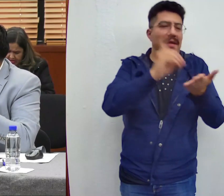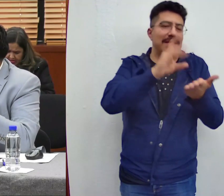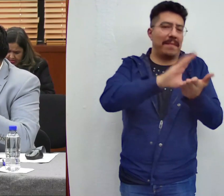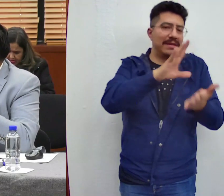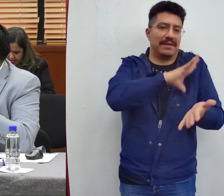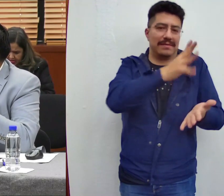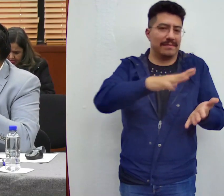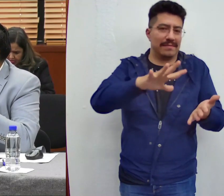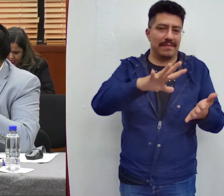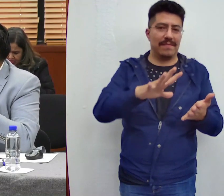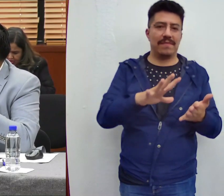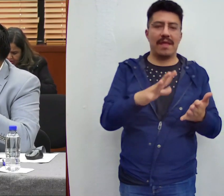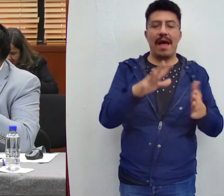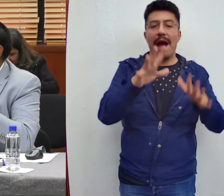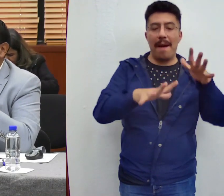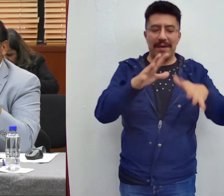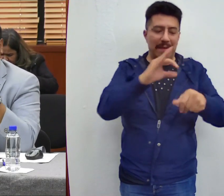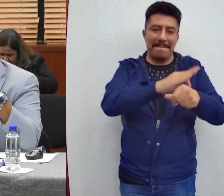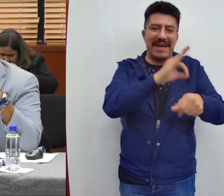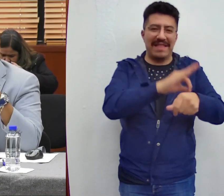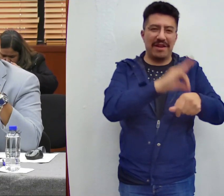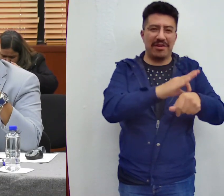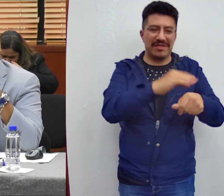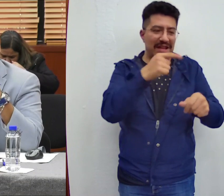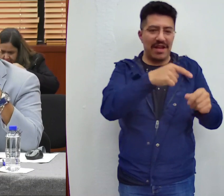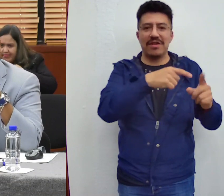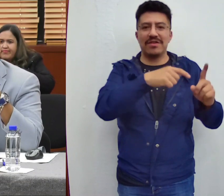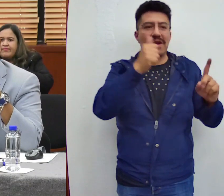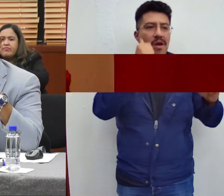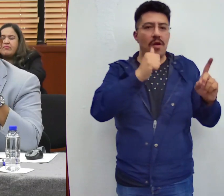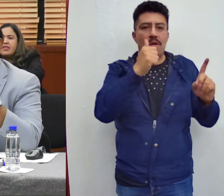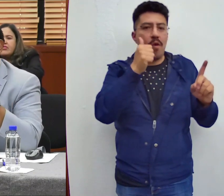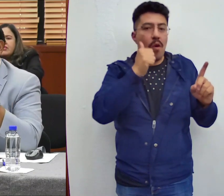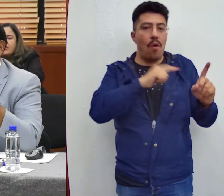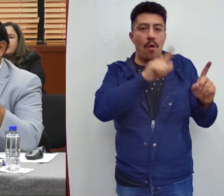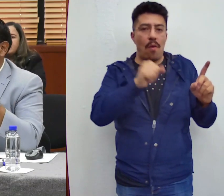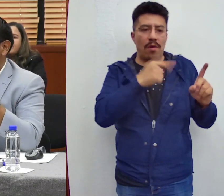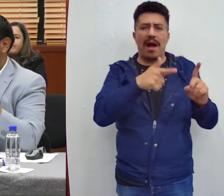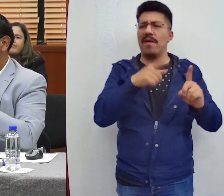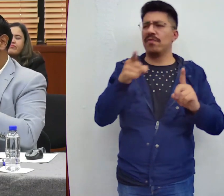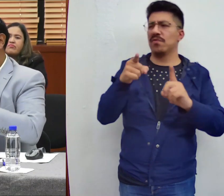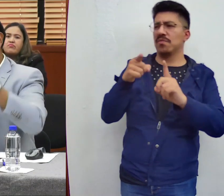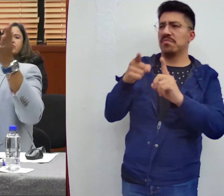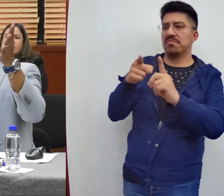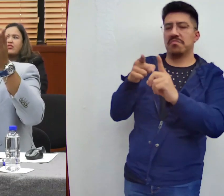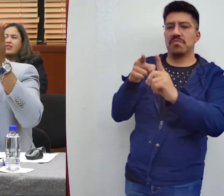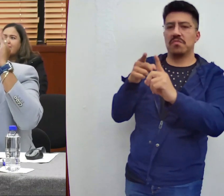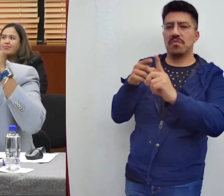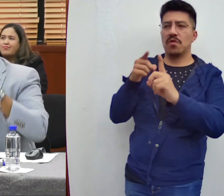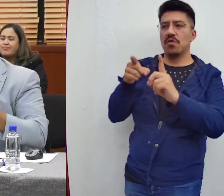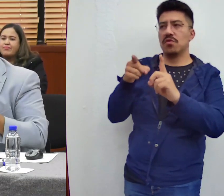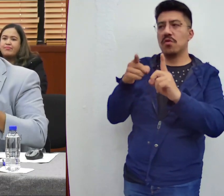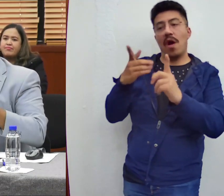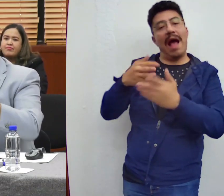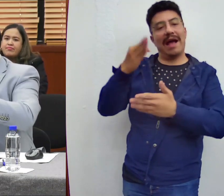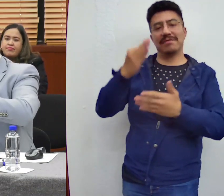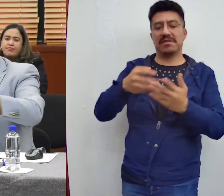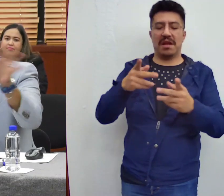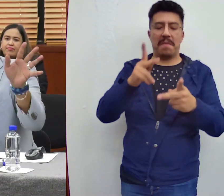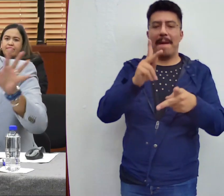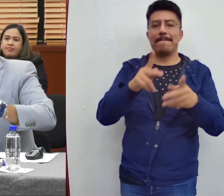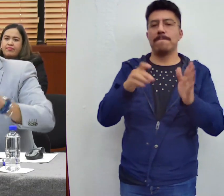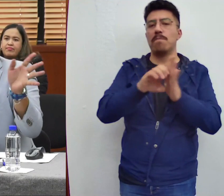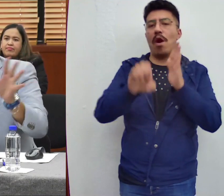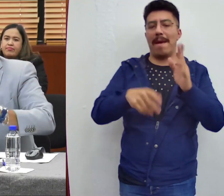veces son el mismo personal médico los primeros que nos ponen ese dique para decirnos, no, pues ya te cortaron la pierna, pues ya olvídate